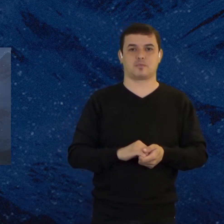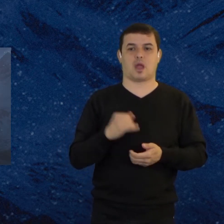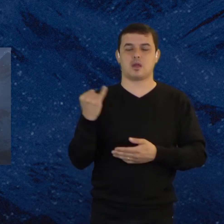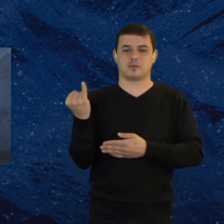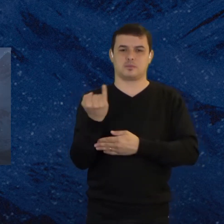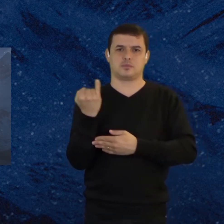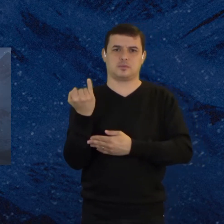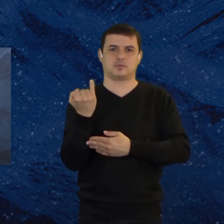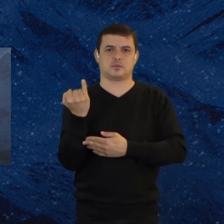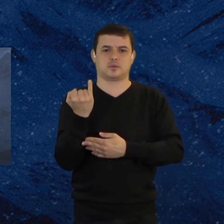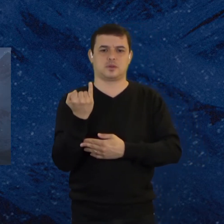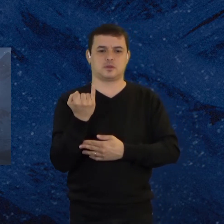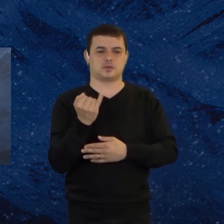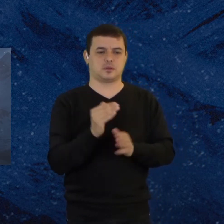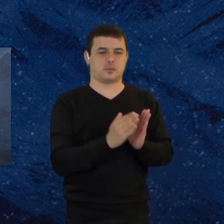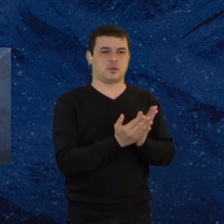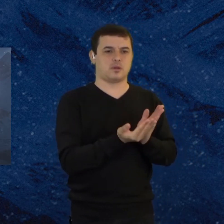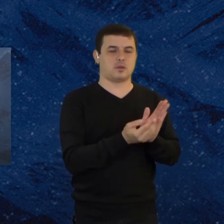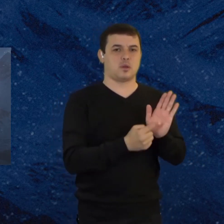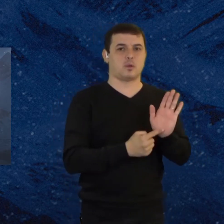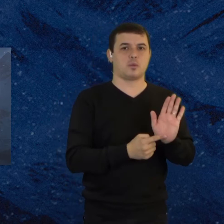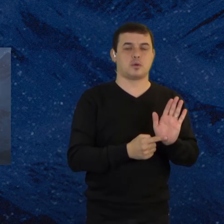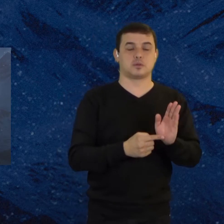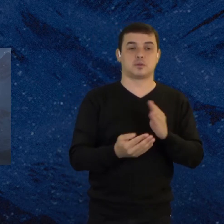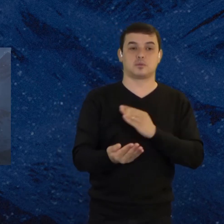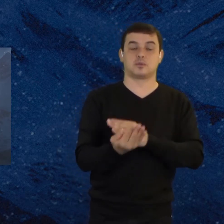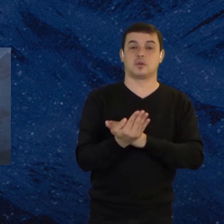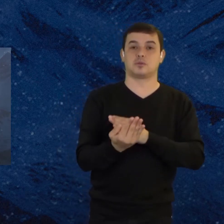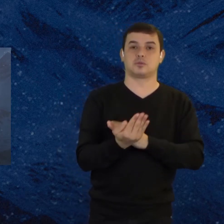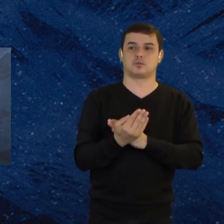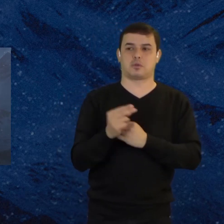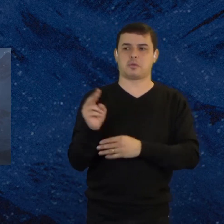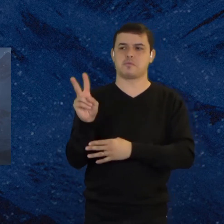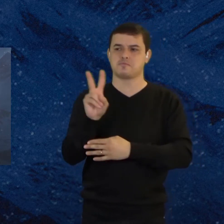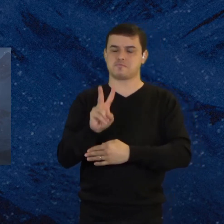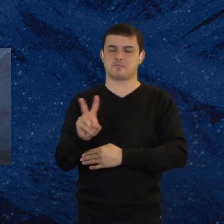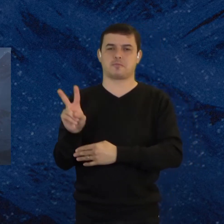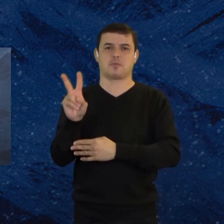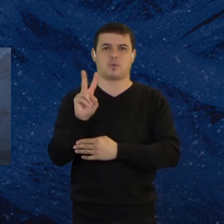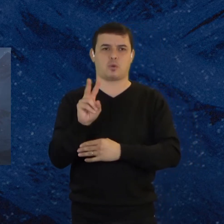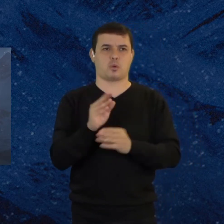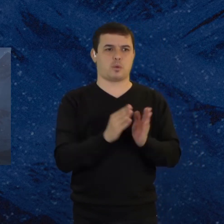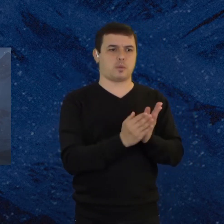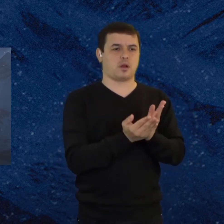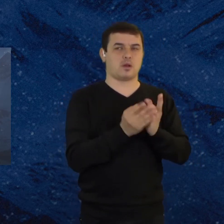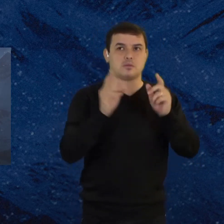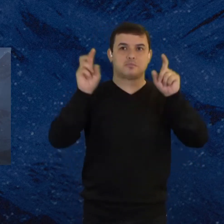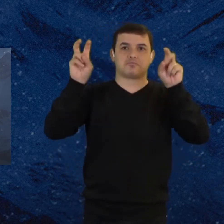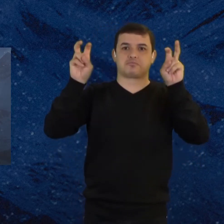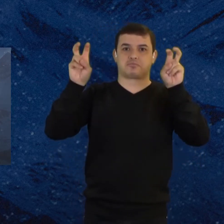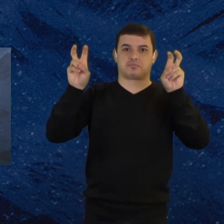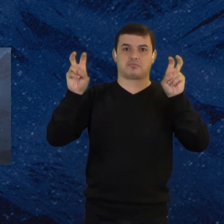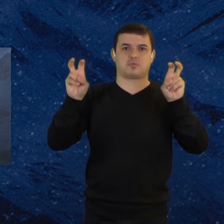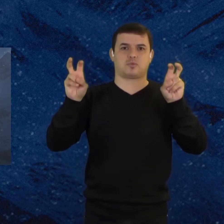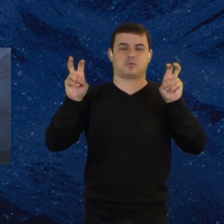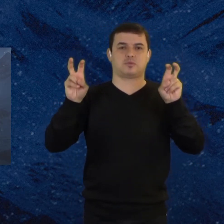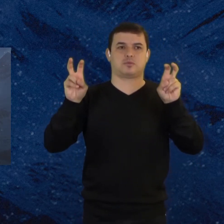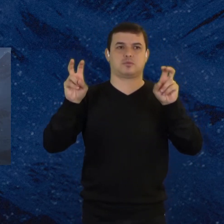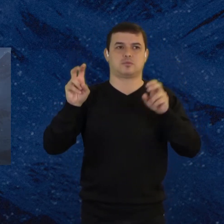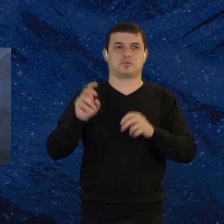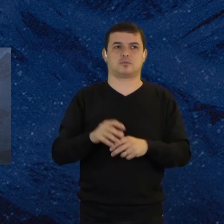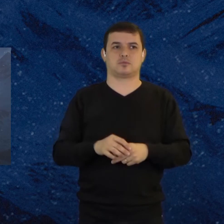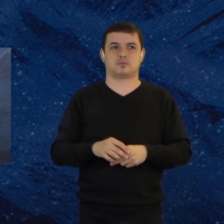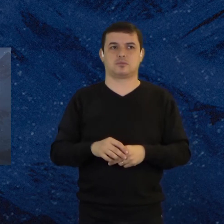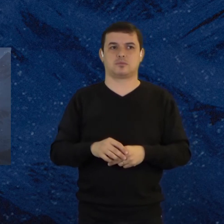viu? Porque nos ajuda a valorizar mais esse assunto dessa proposta de